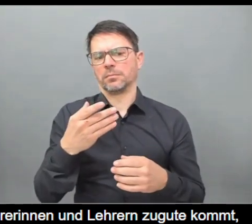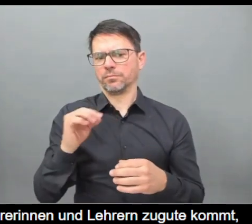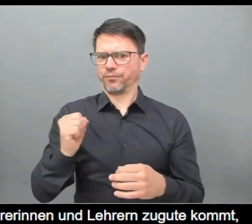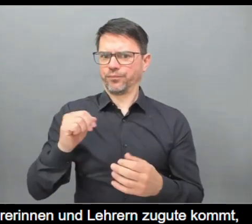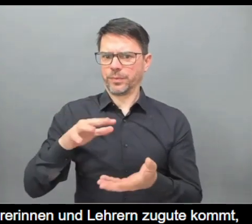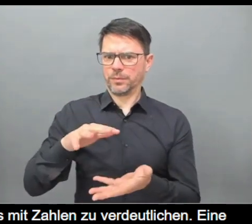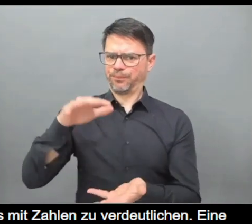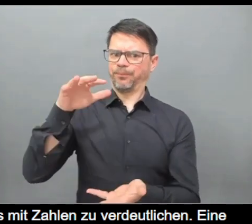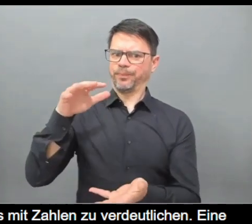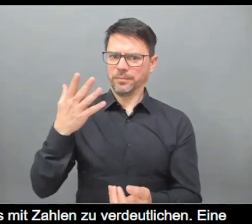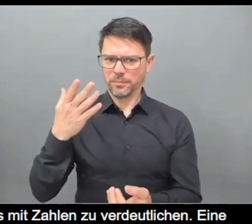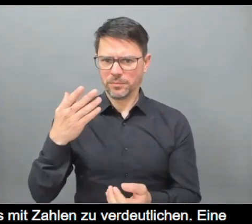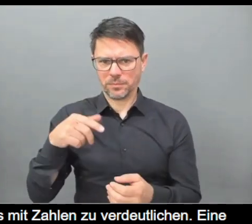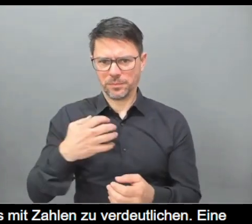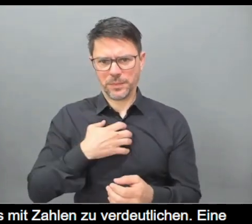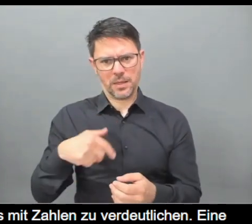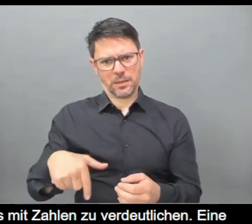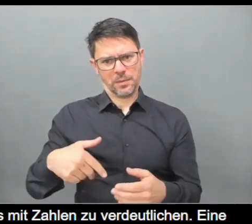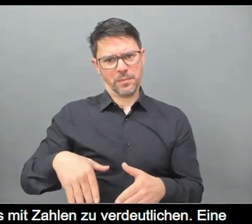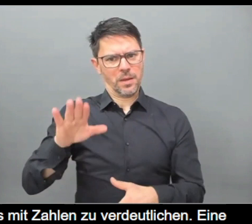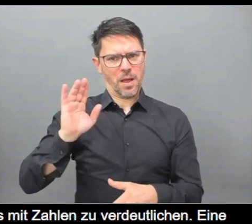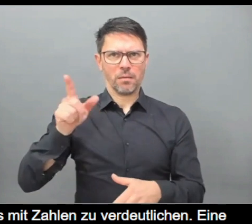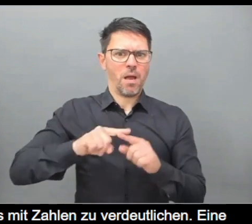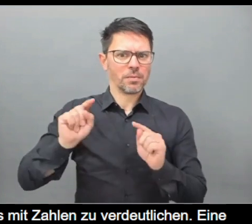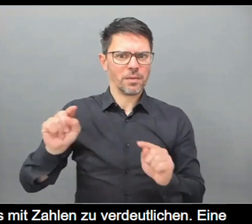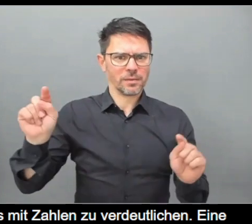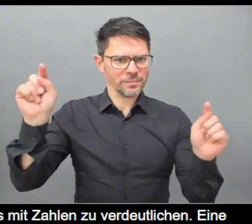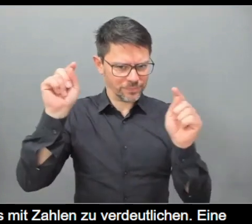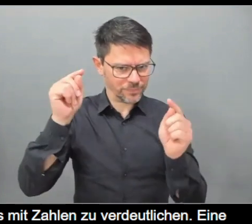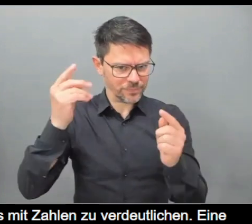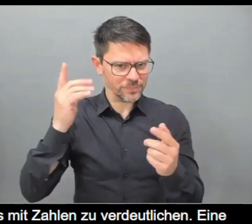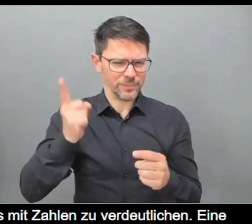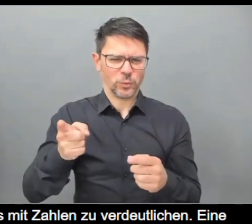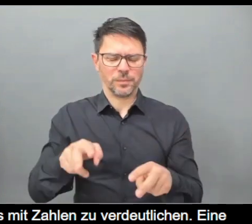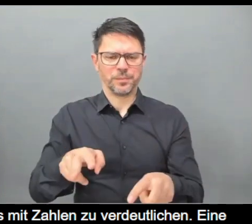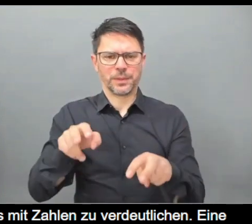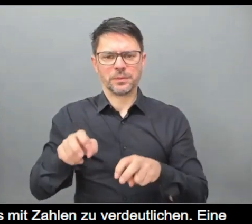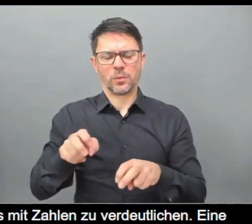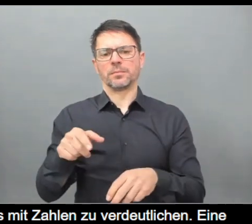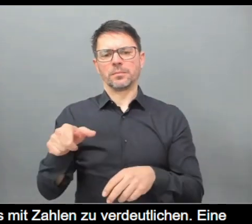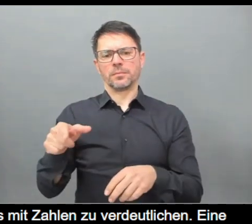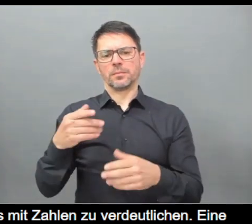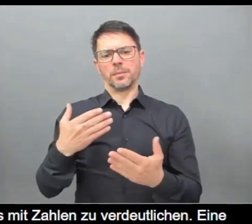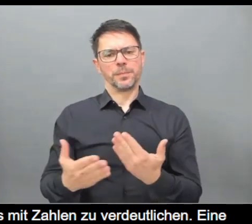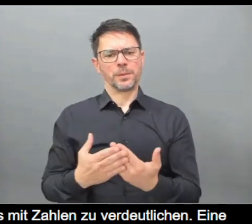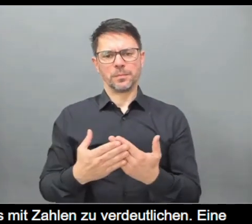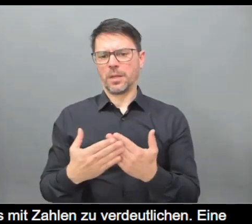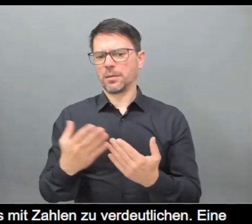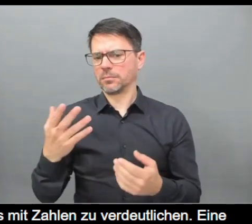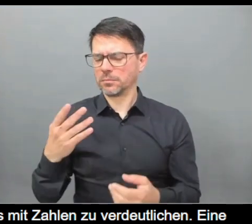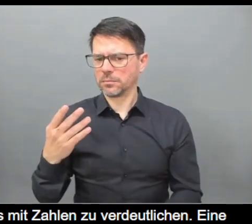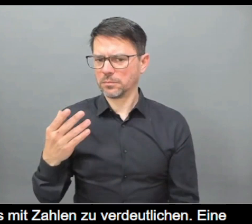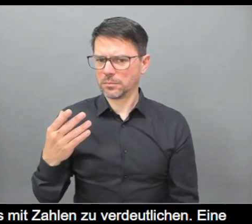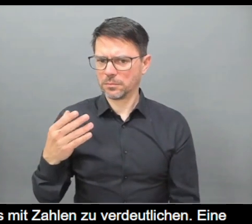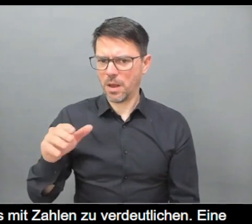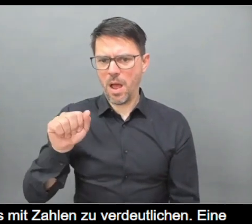Euro. Baden-Württemberg 57.800, also eine Differenz von 3.700 Euro pro